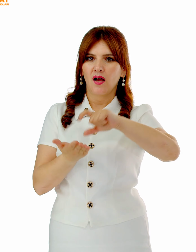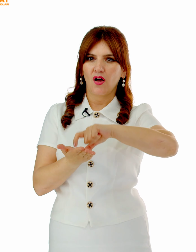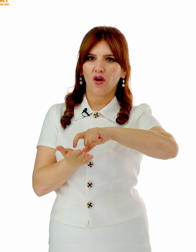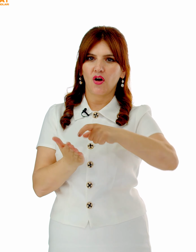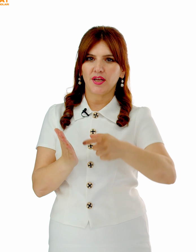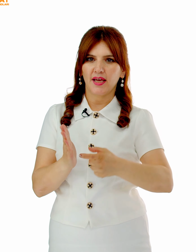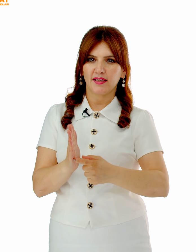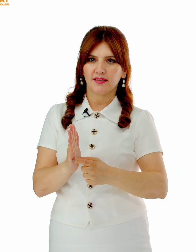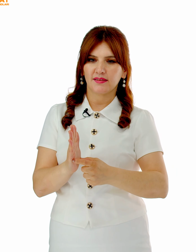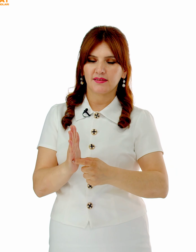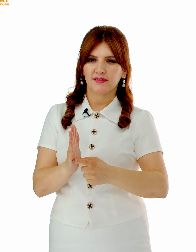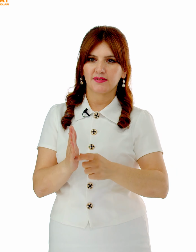xona.